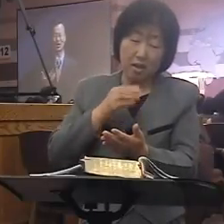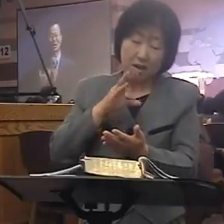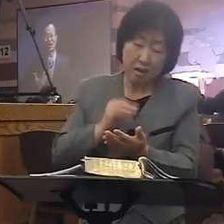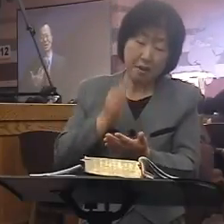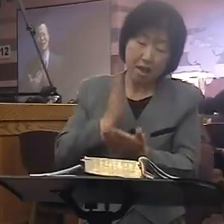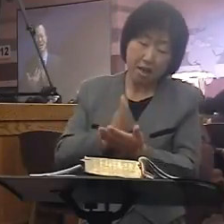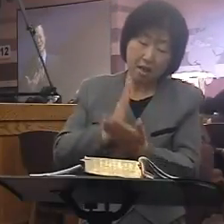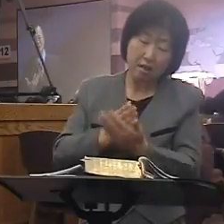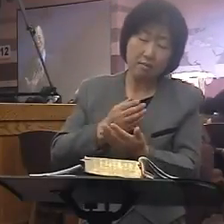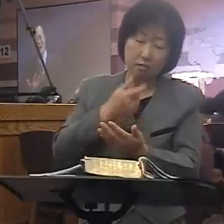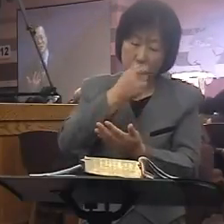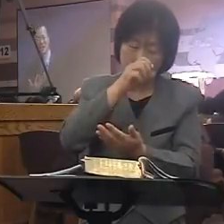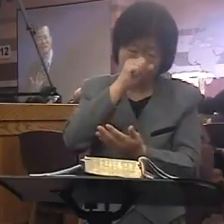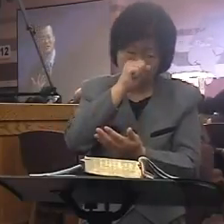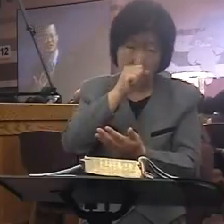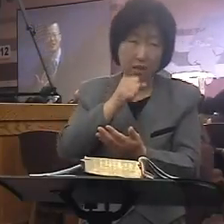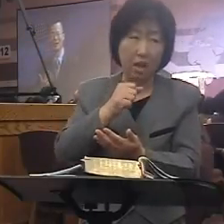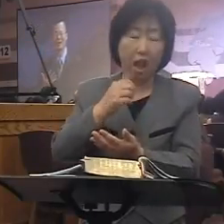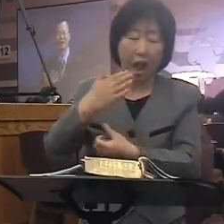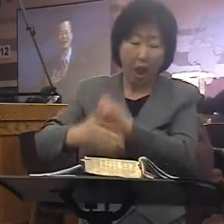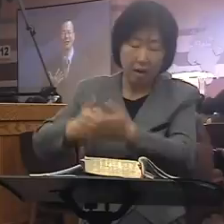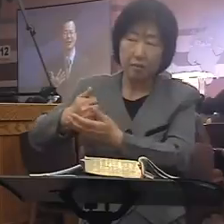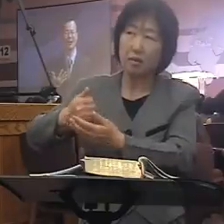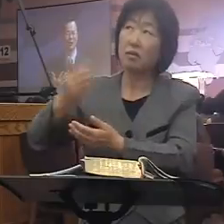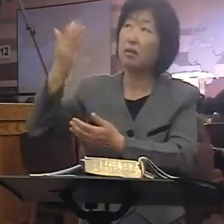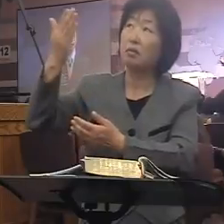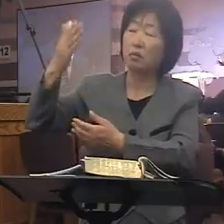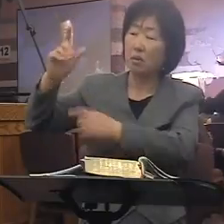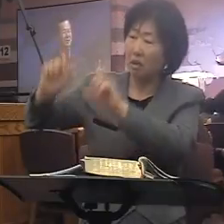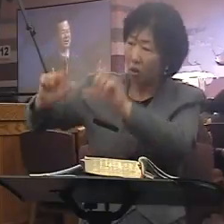당신의 형상을 이루어 가시고 있어요. 당신의 형상을,